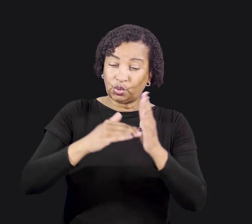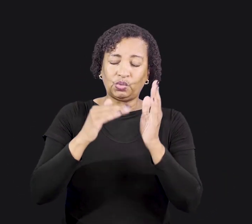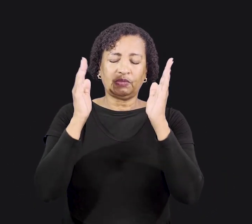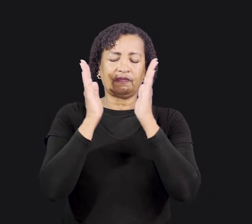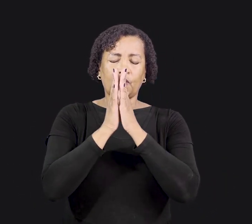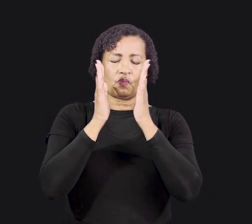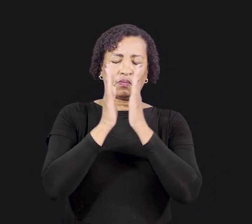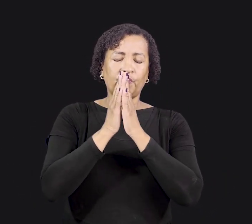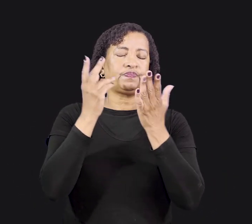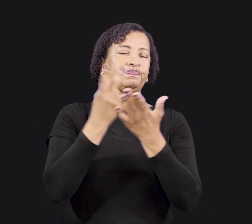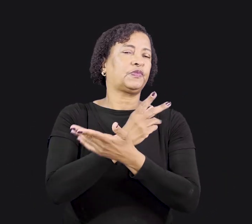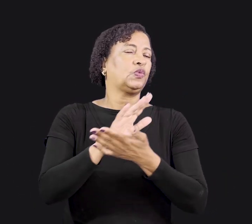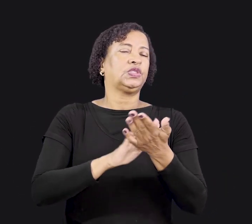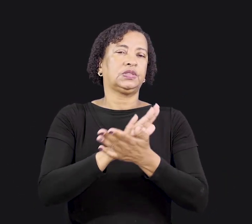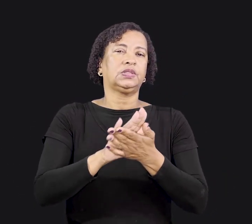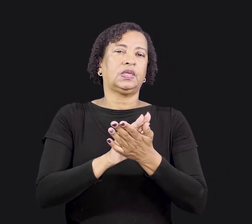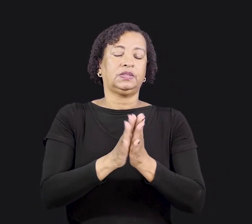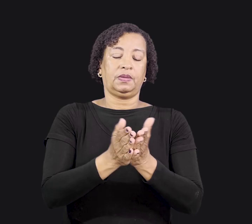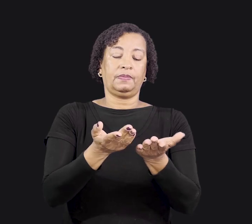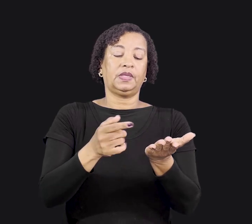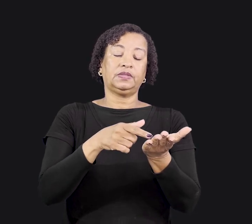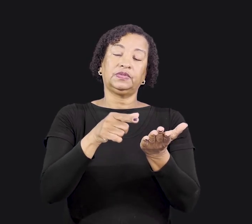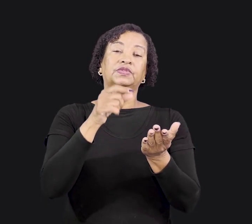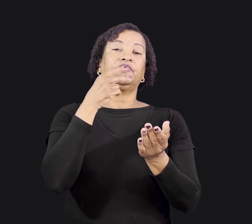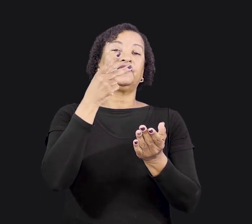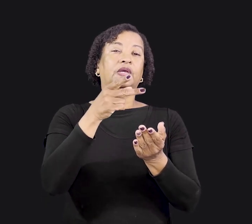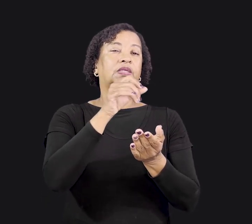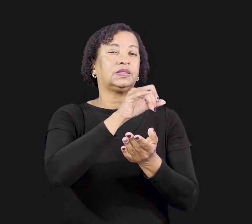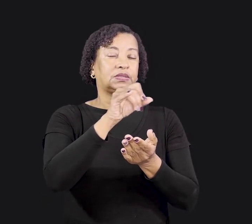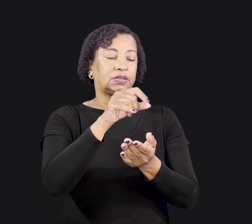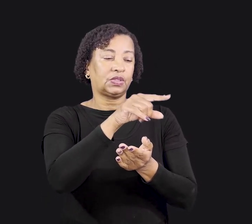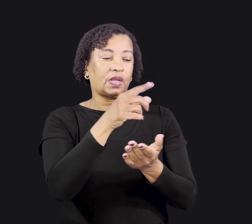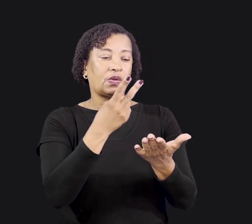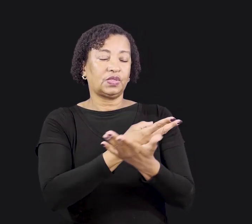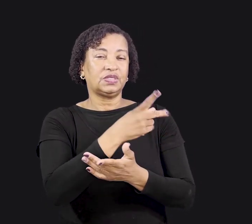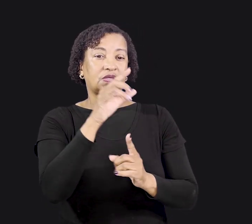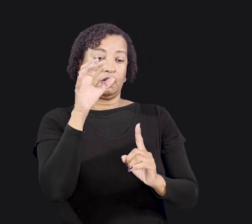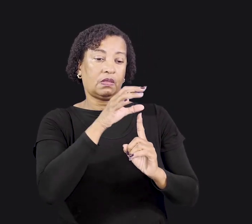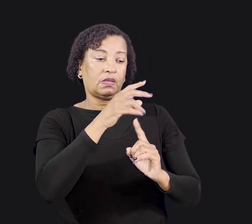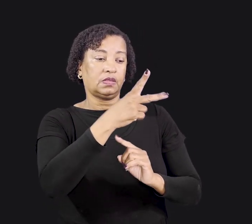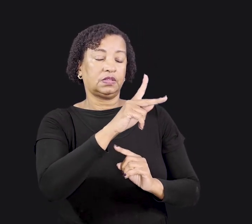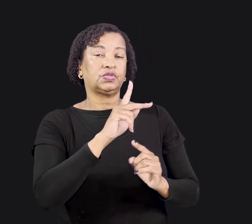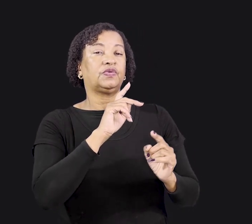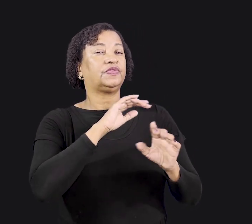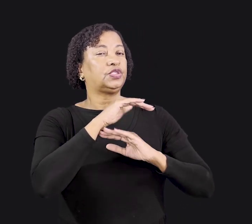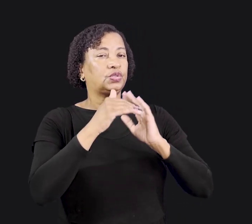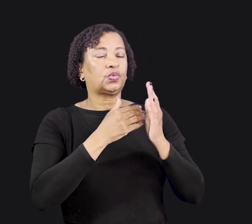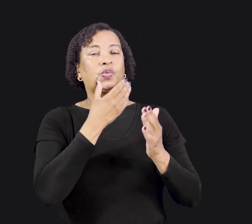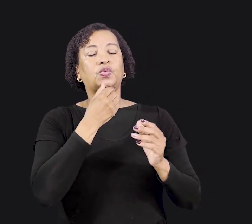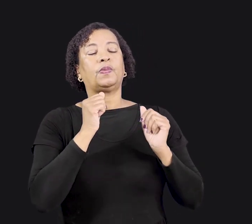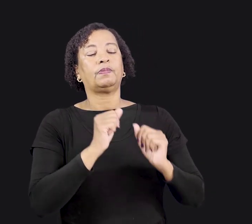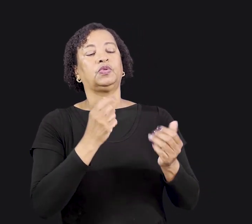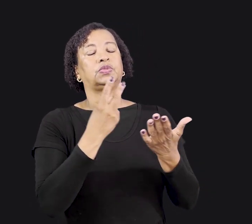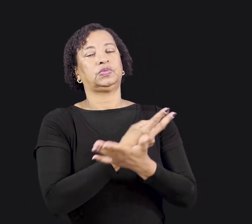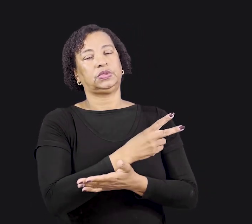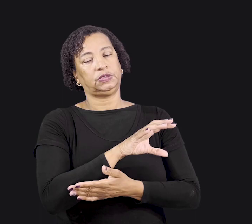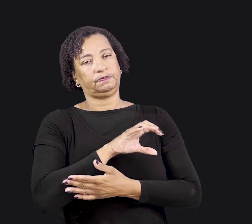Segundo as Escrituras, não sobreveio a vocês tentação que não fosse comum aos homens. E Deus é fiel. Ele